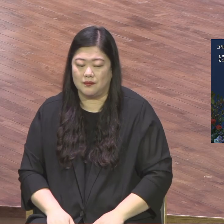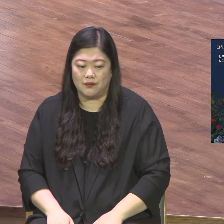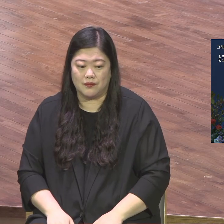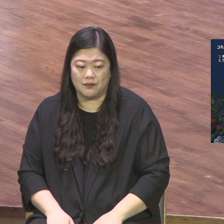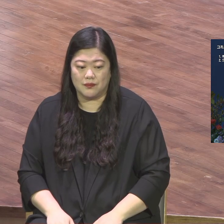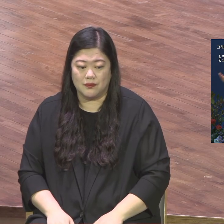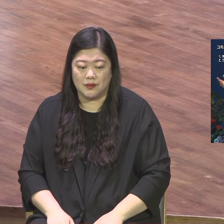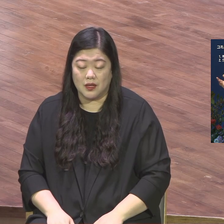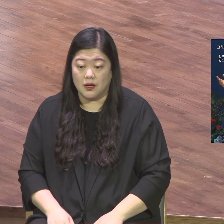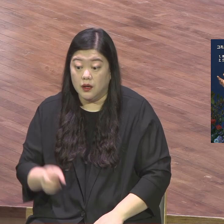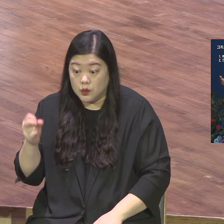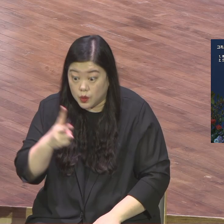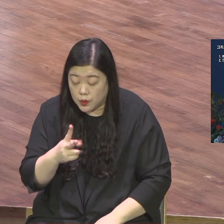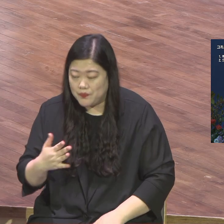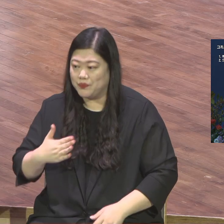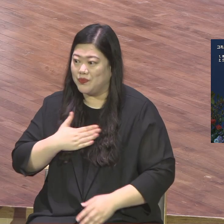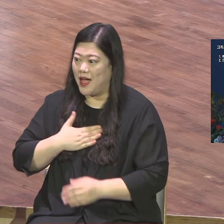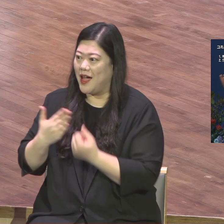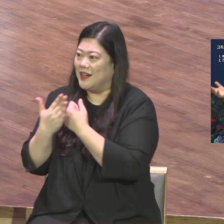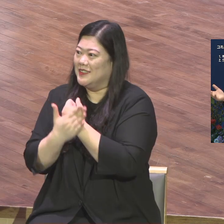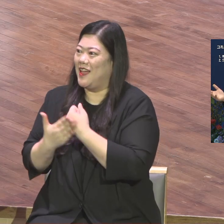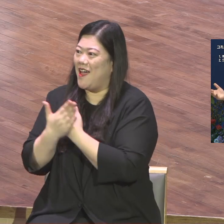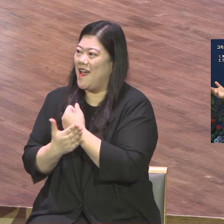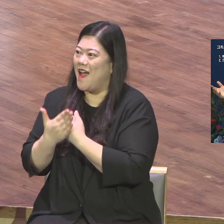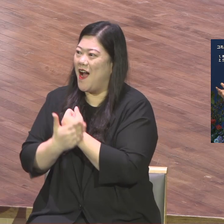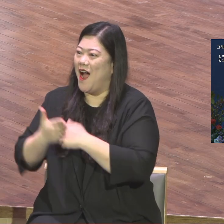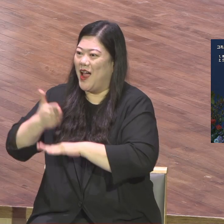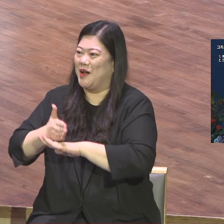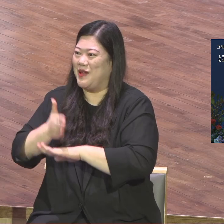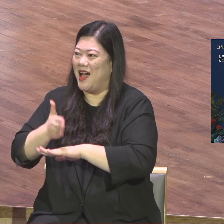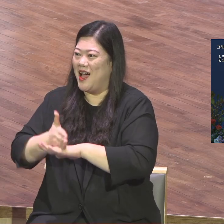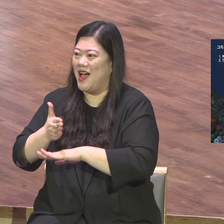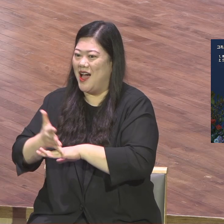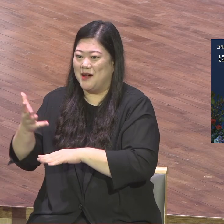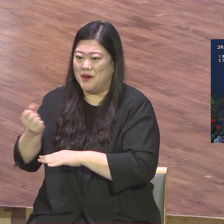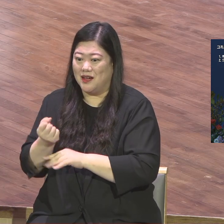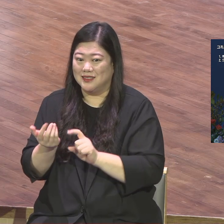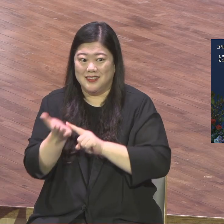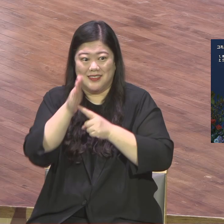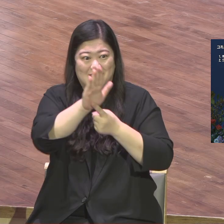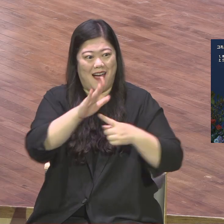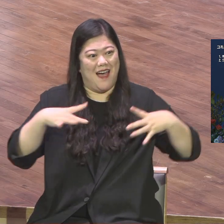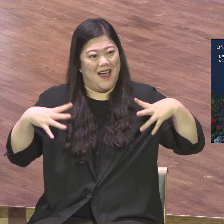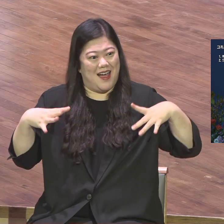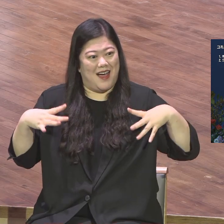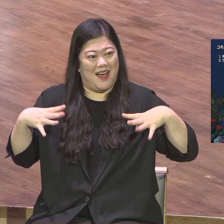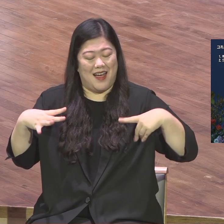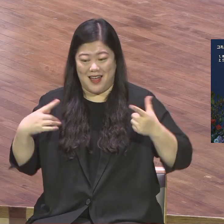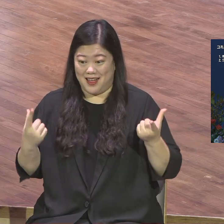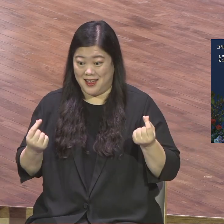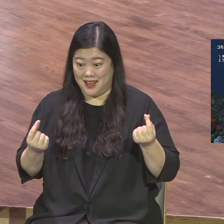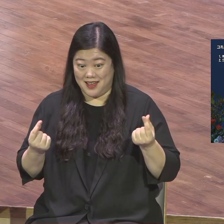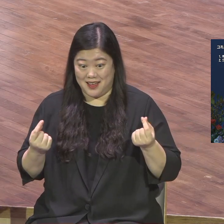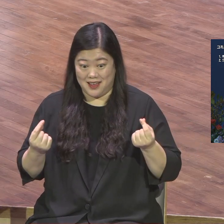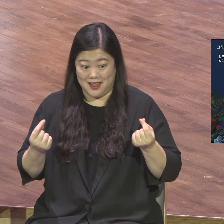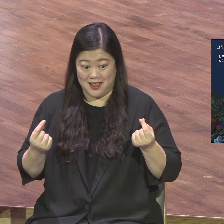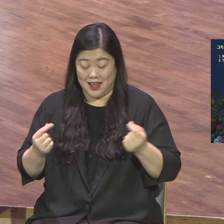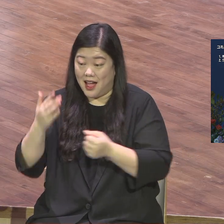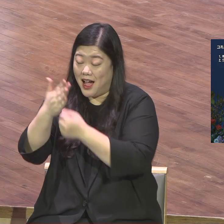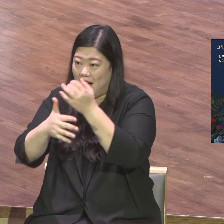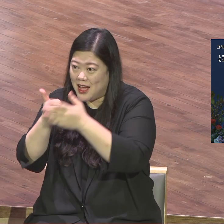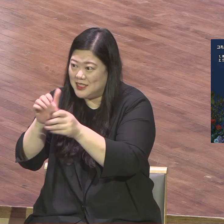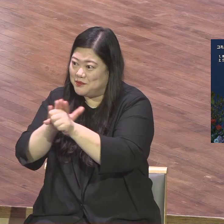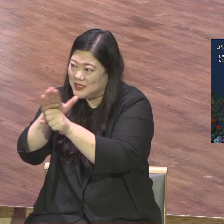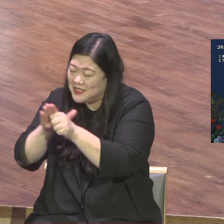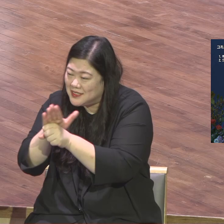은혜를 드러내는 것밖에 없다. 드러내자. 어디 가든지 누굴 만나도 청량을 숨는 하나님 은혜, 풍성한 하나님의